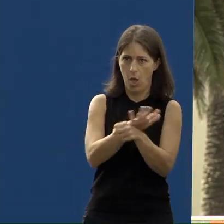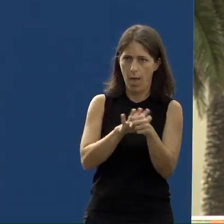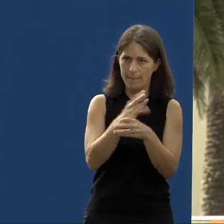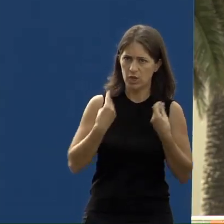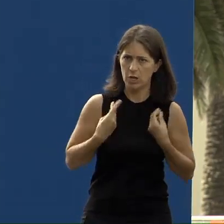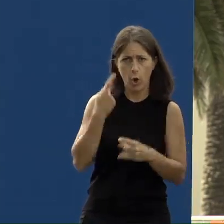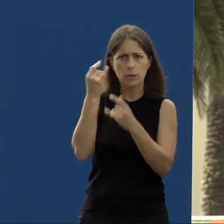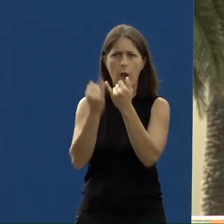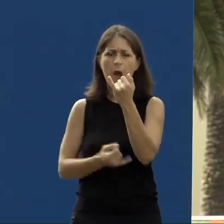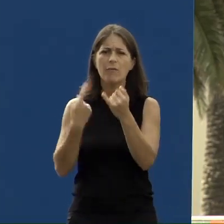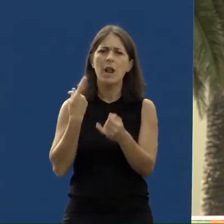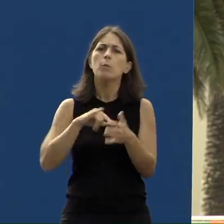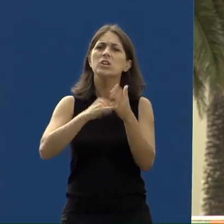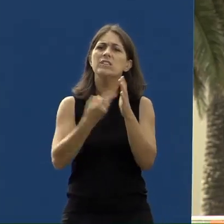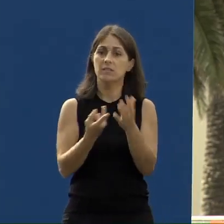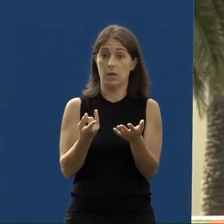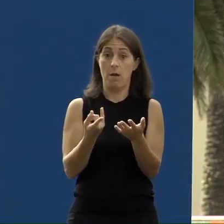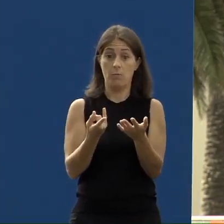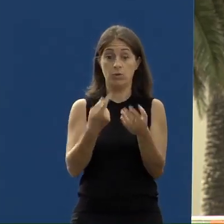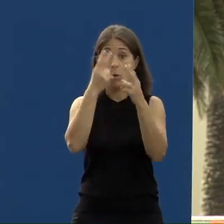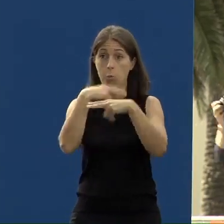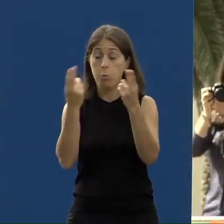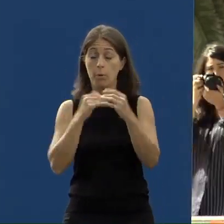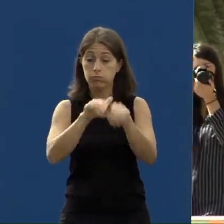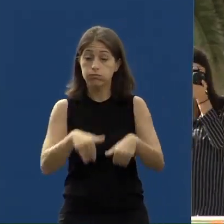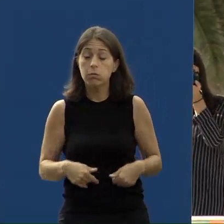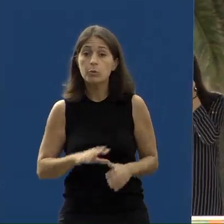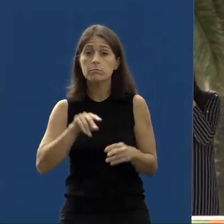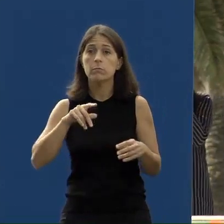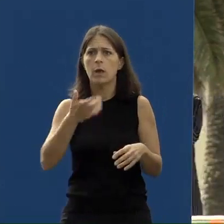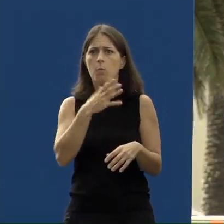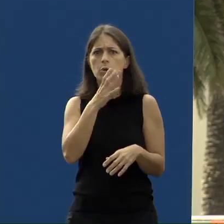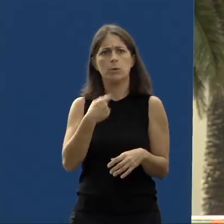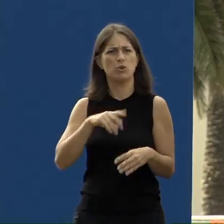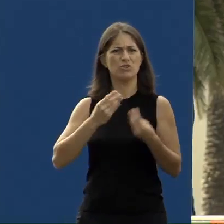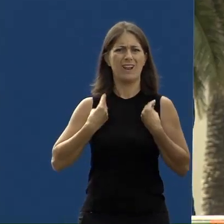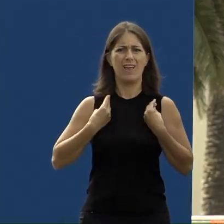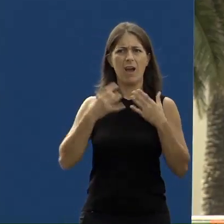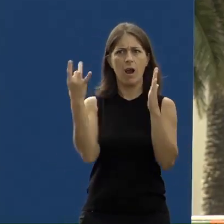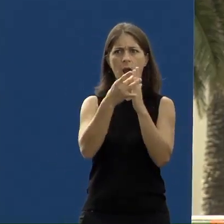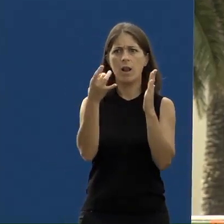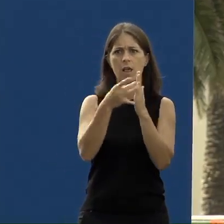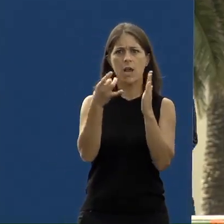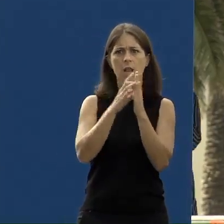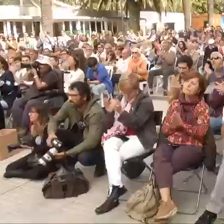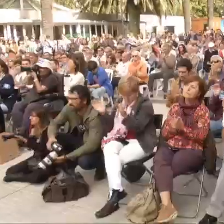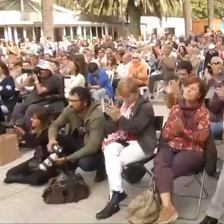o público todo o sistema que foi privatizado, para que teñamos unha sanidade de calidade.